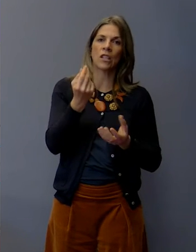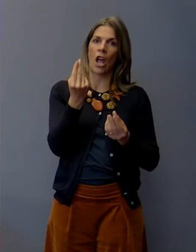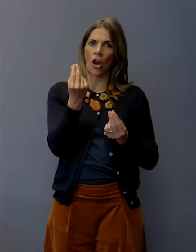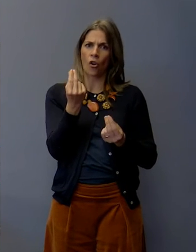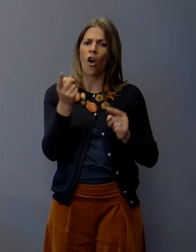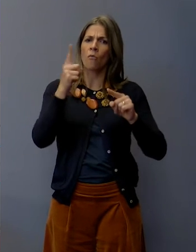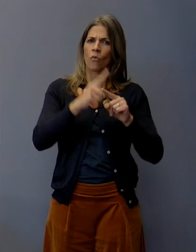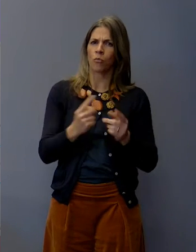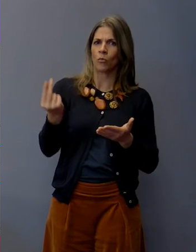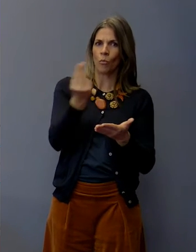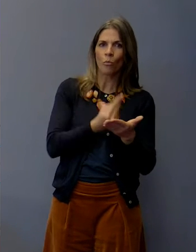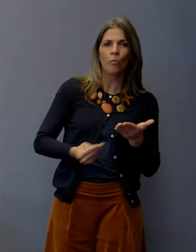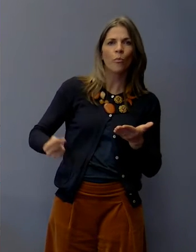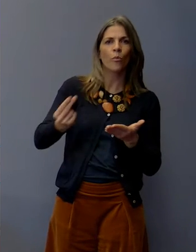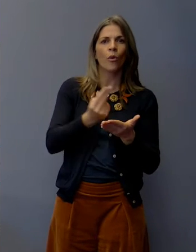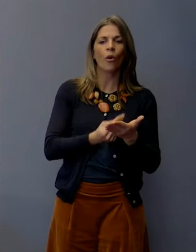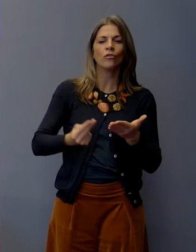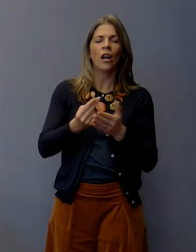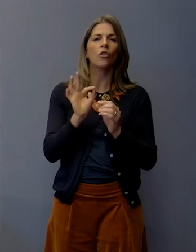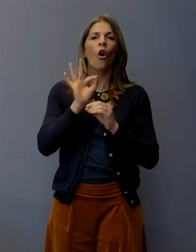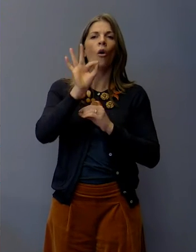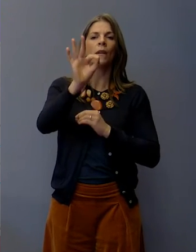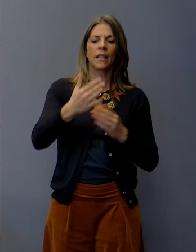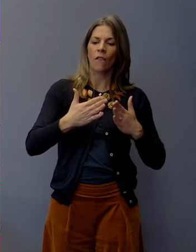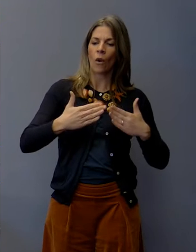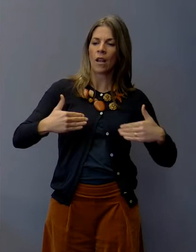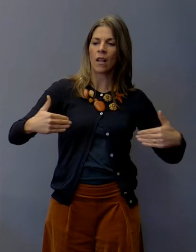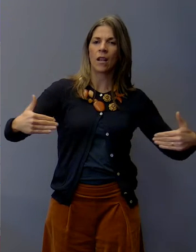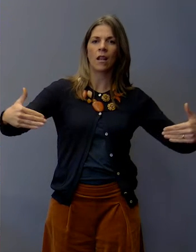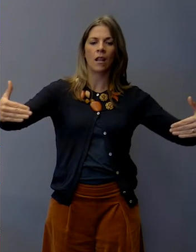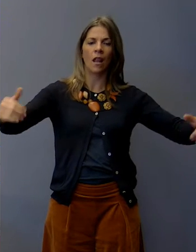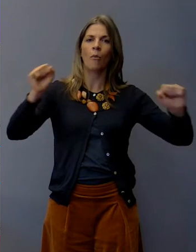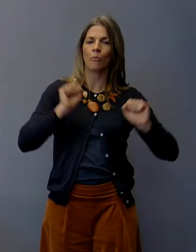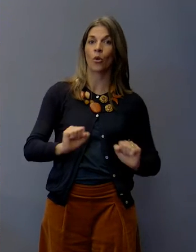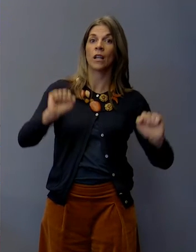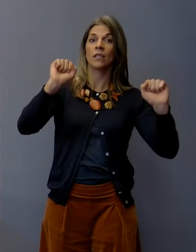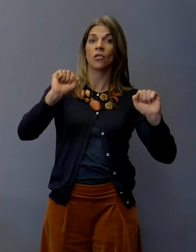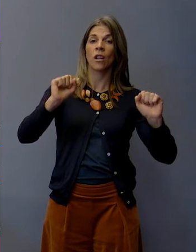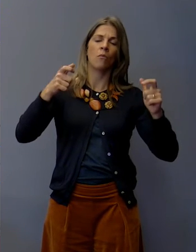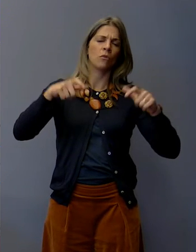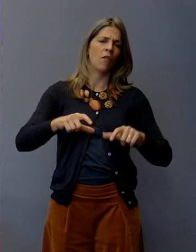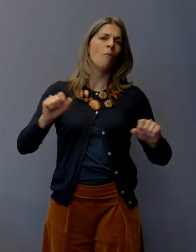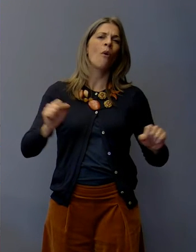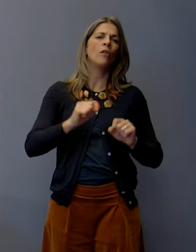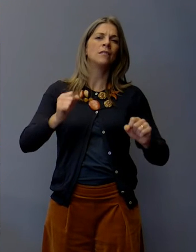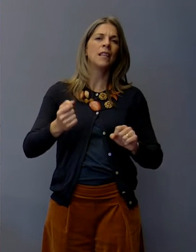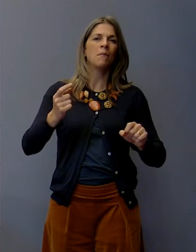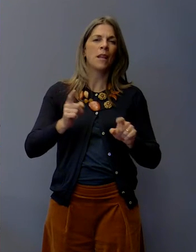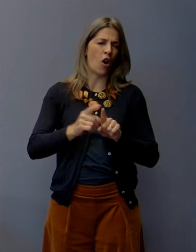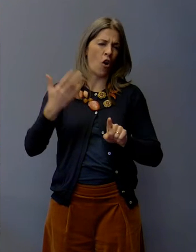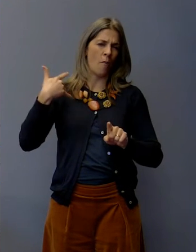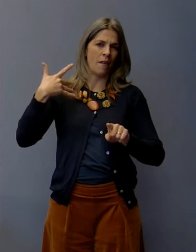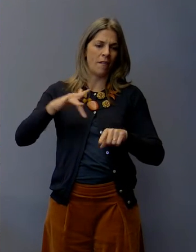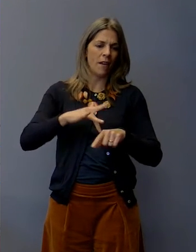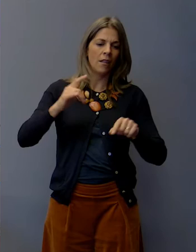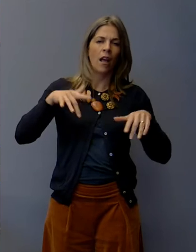progettare delle opere di protezione del litorale perché nichi inimmaginabile che tutte le volte che vengono delle mareggiate le opere realizzate